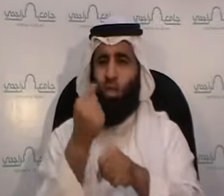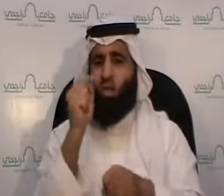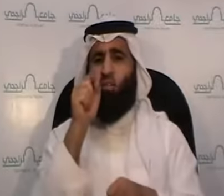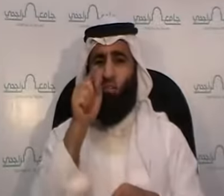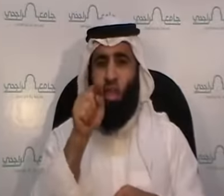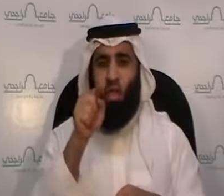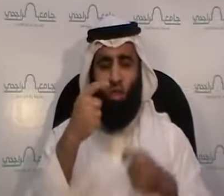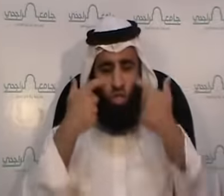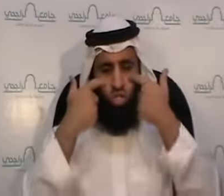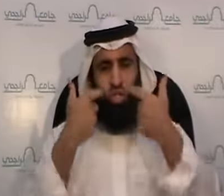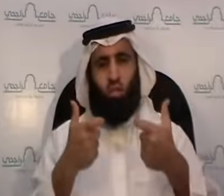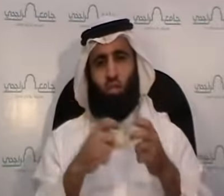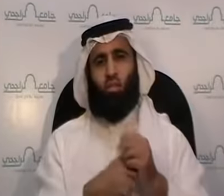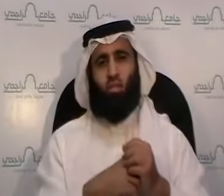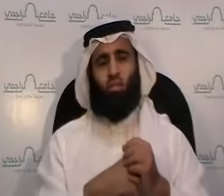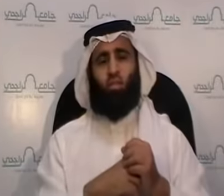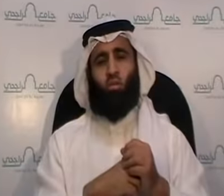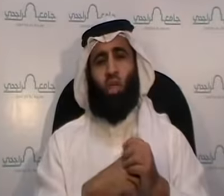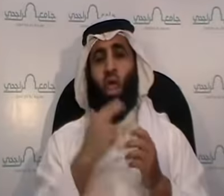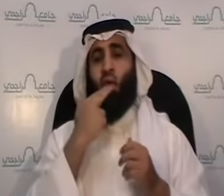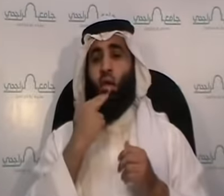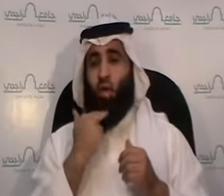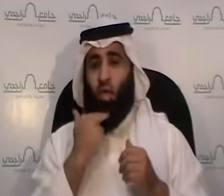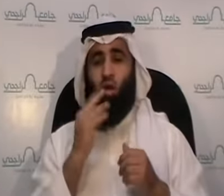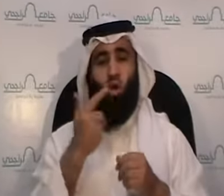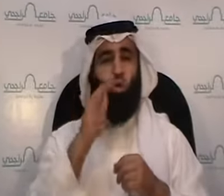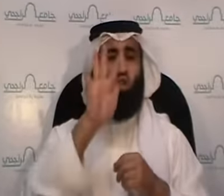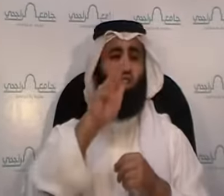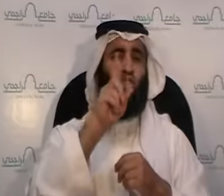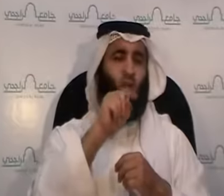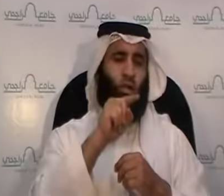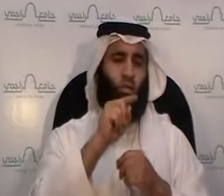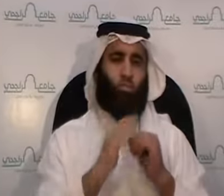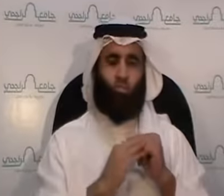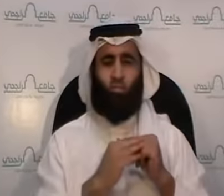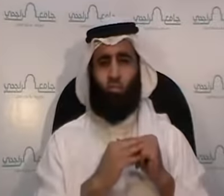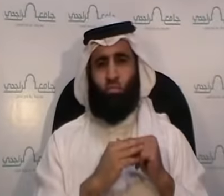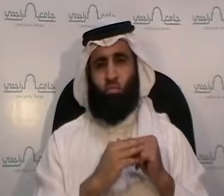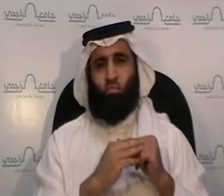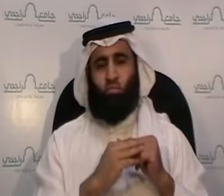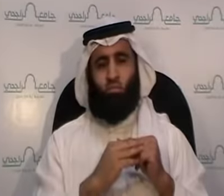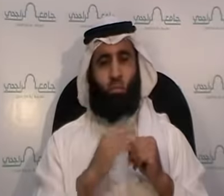يعمل مثقال ذرة شرا يرى. فما أغنى عنهم سمعهم